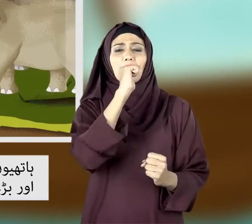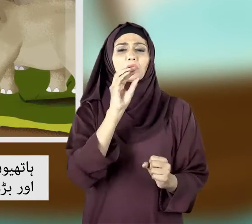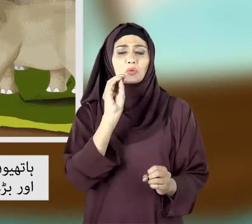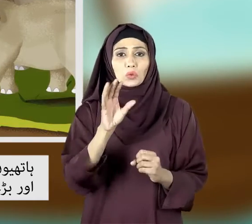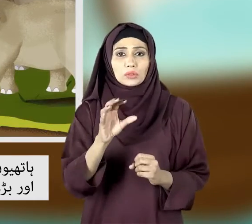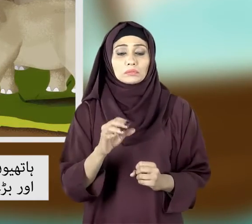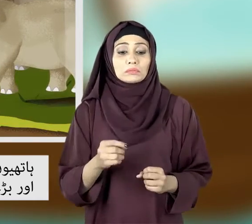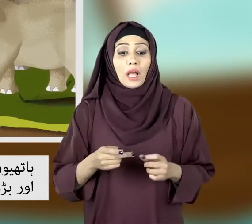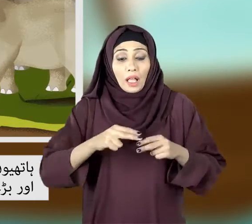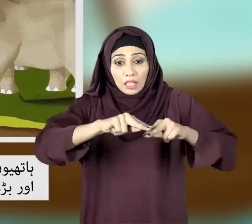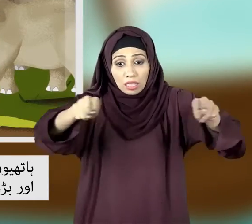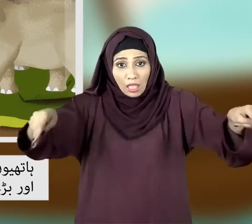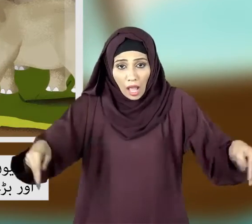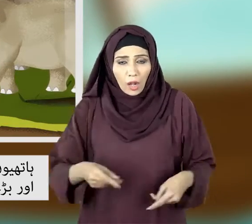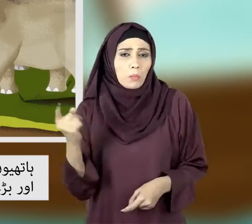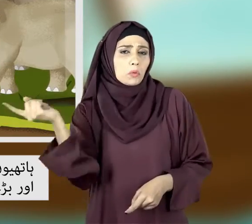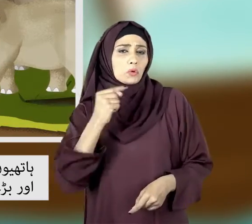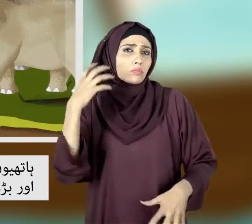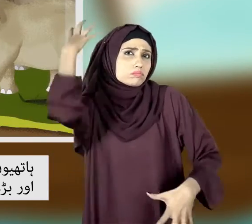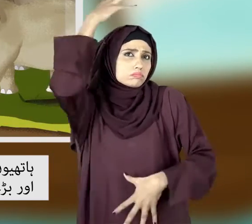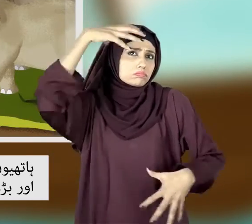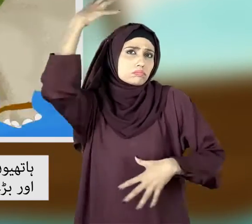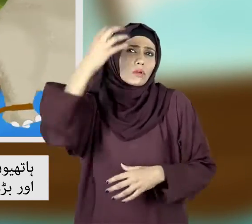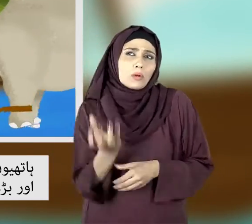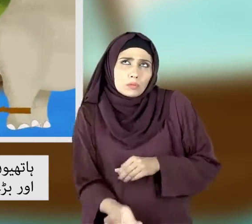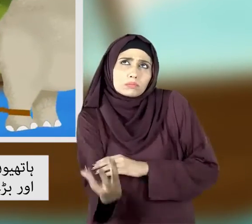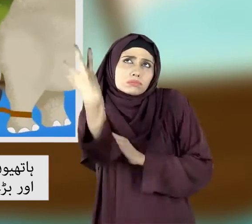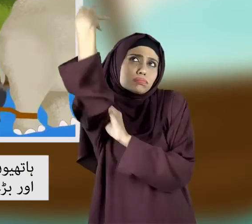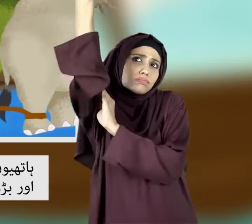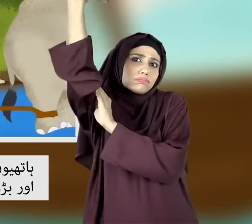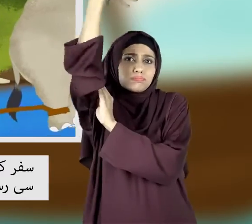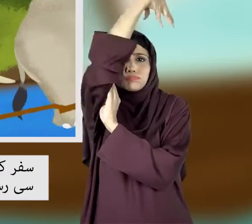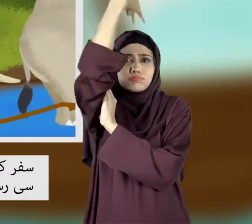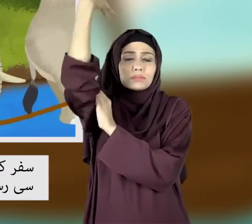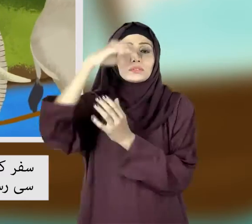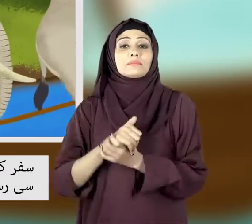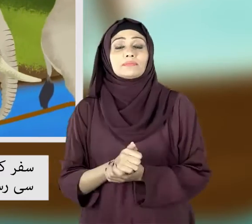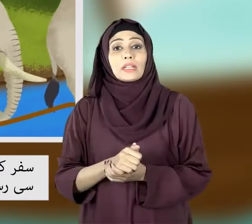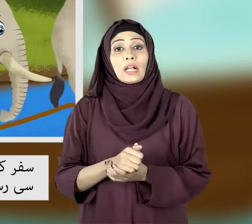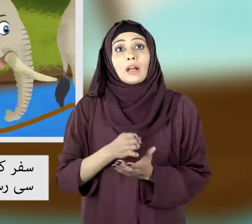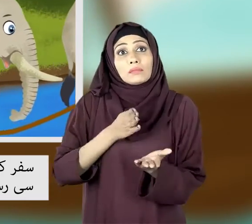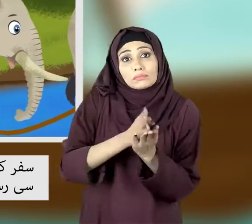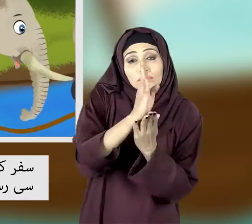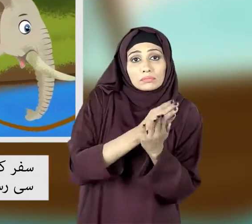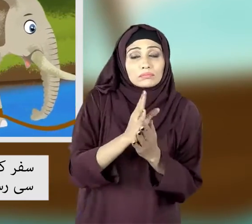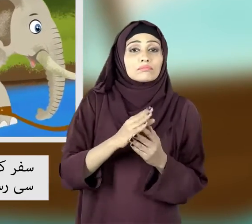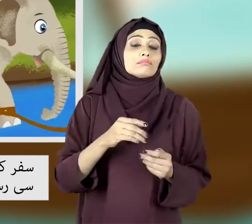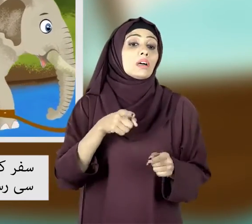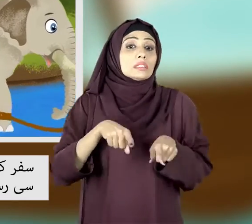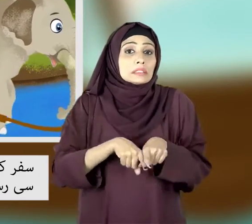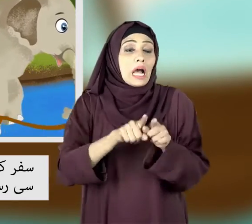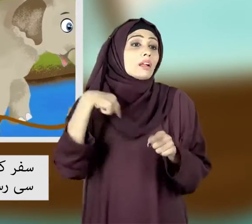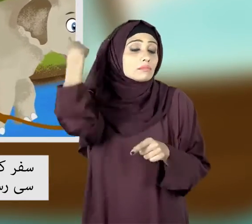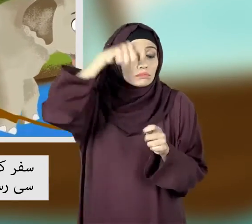جاتا اور بڑے تالابوں میں روزانہ غسل دیا جاتا۔ سفر کے وقت مہوت سب ہاتھیوں کو ایک ہلکی